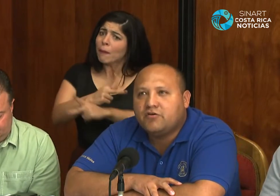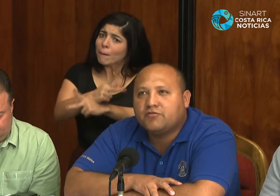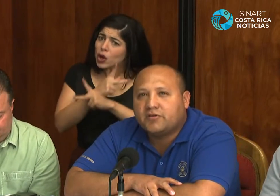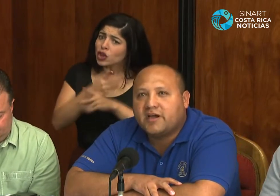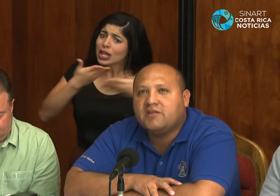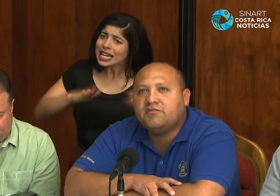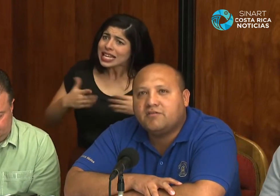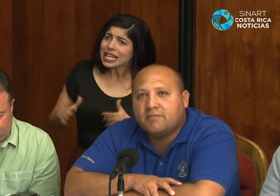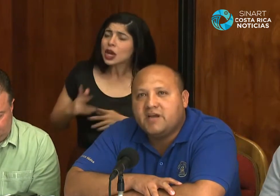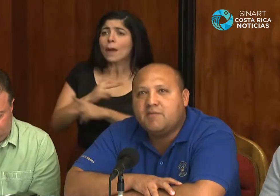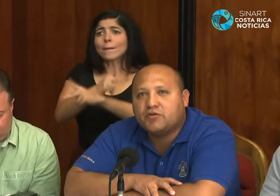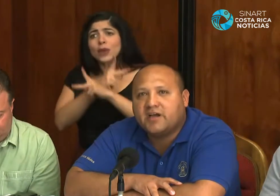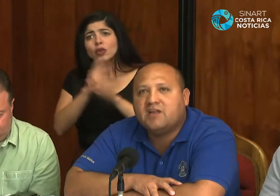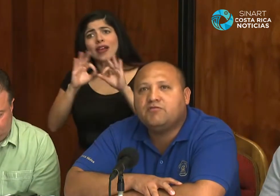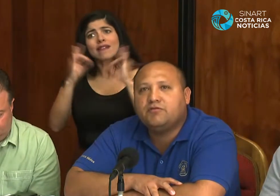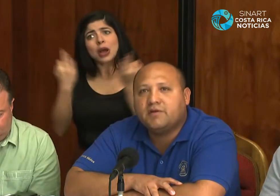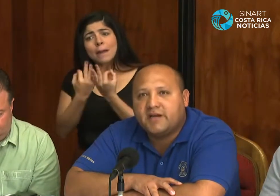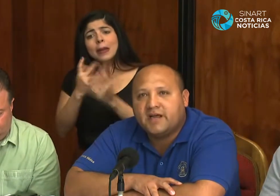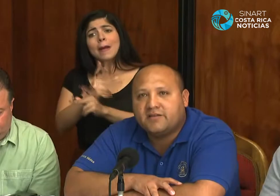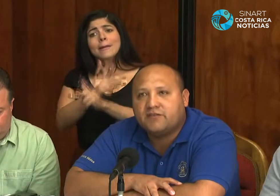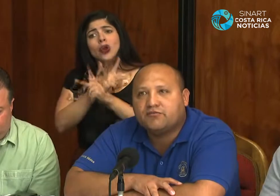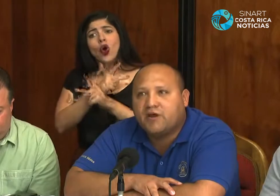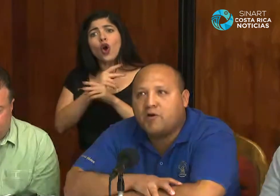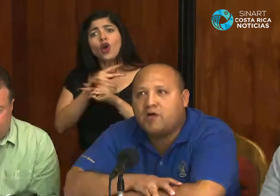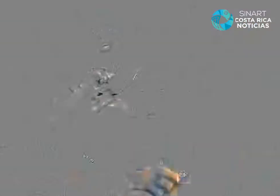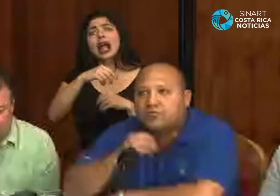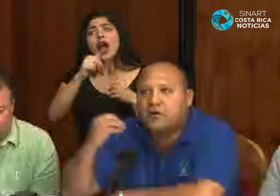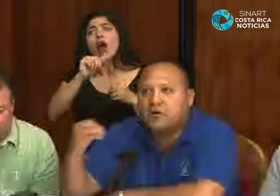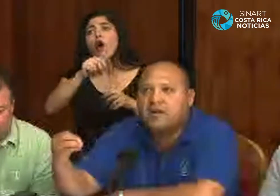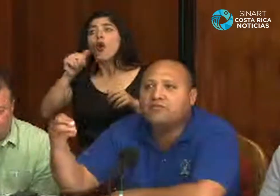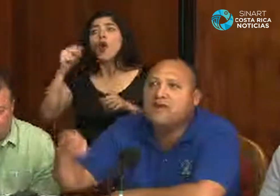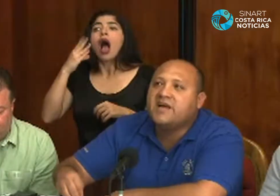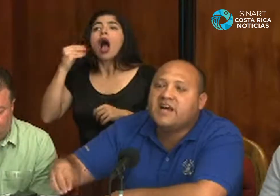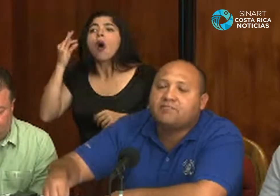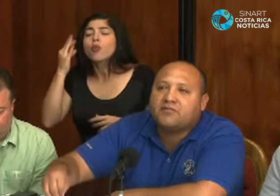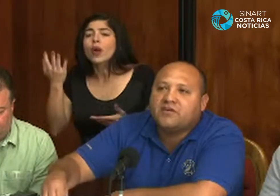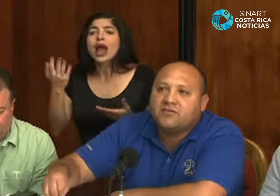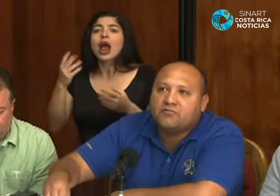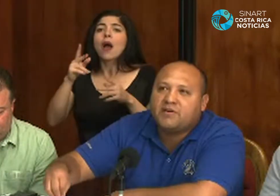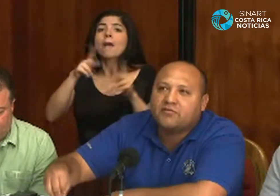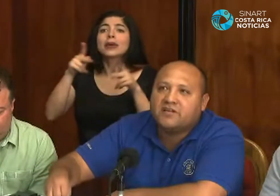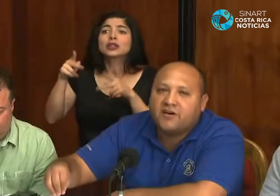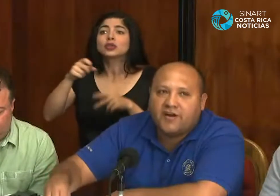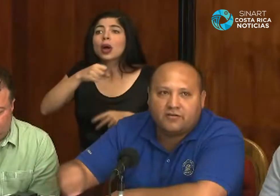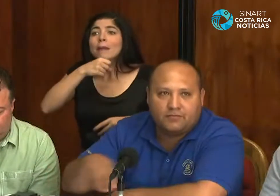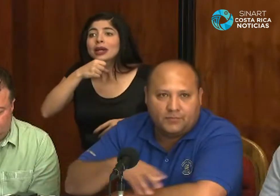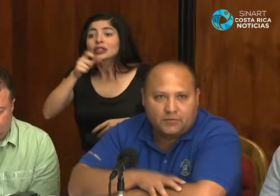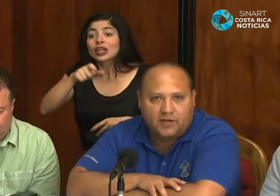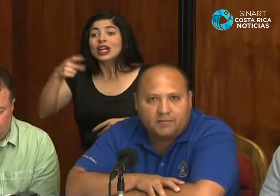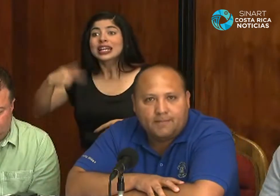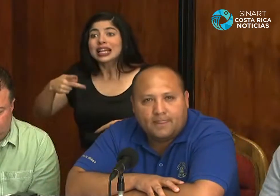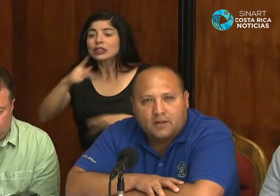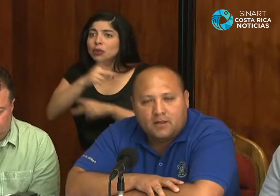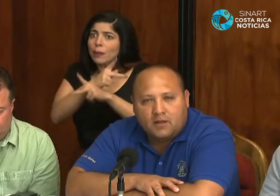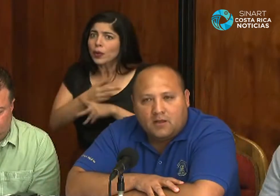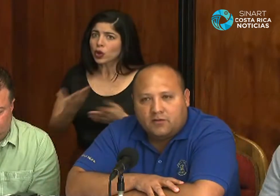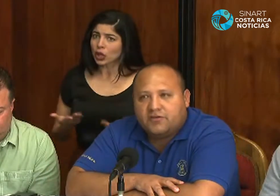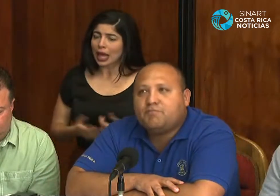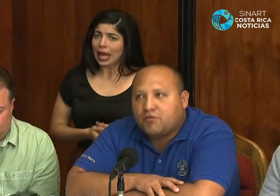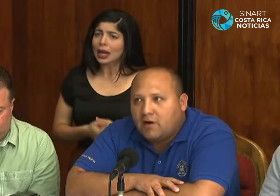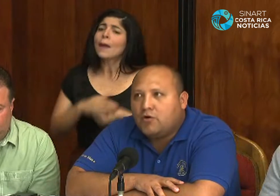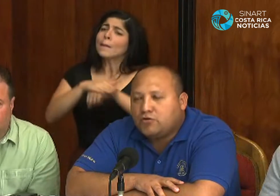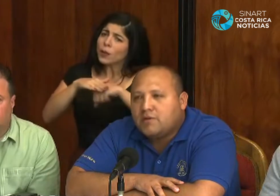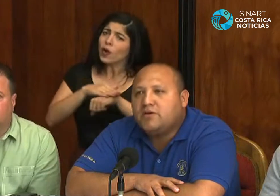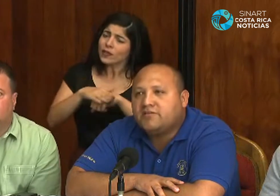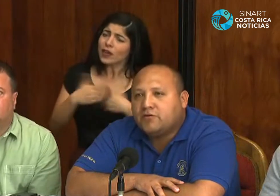a nuestros hijos, proteger a nuestra familia y proteger a nuestros familiares y a nuestros abuelitos y a las personas que son personas de riesgo, ¿ok?